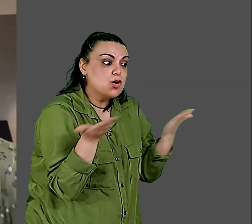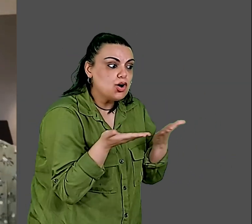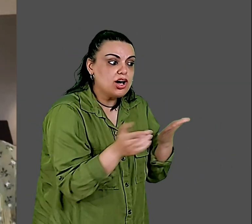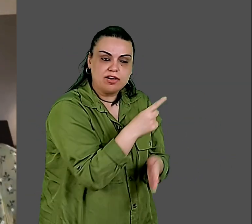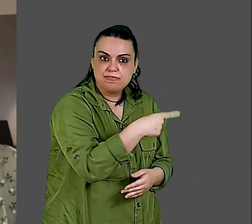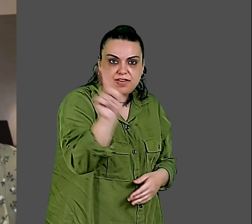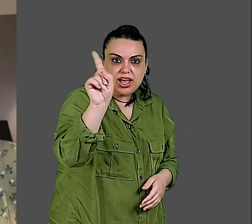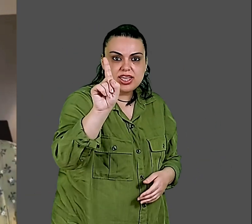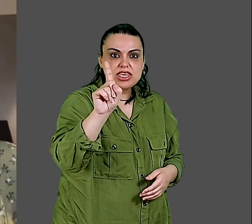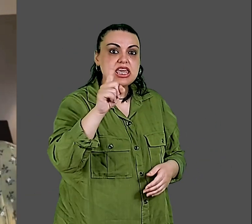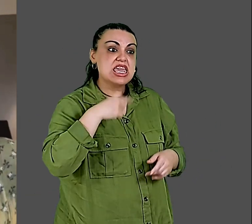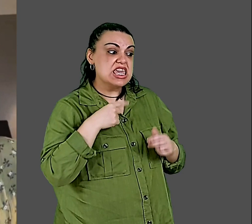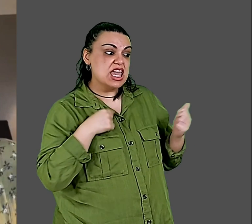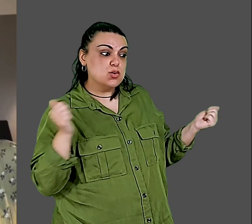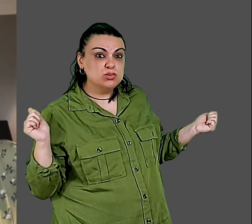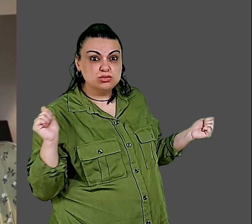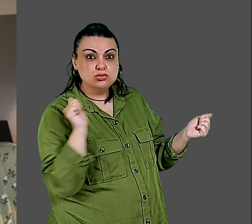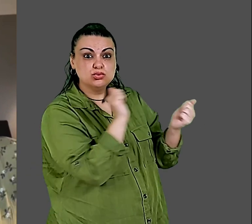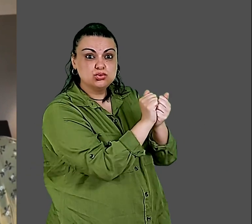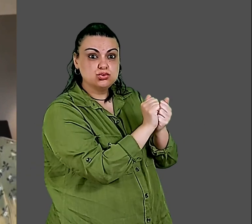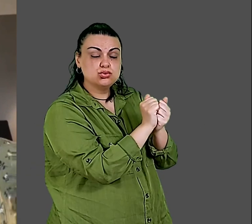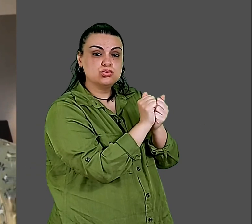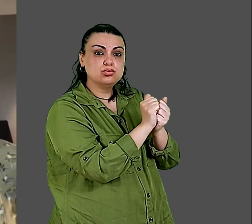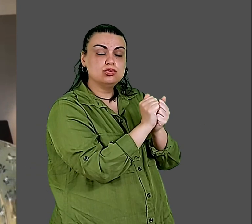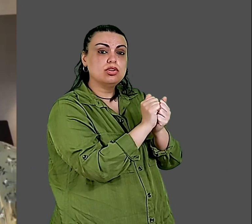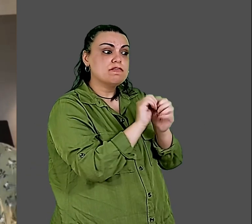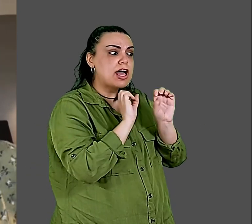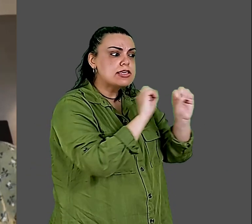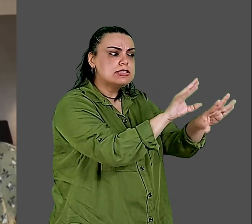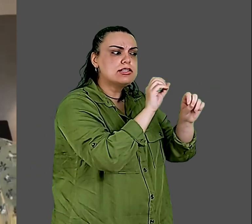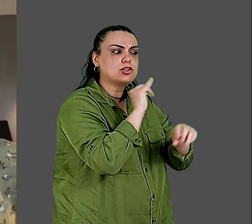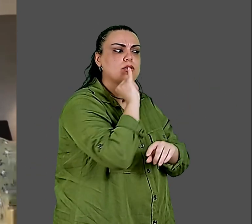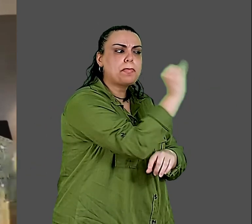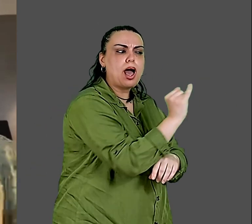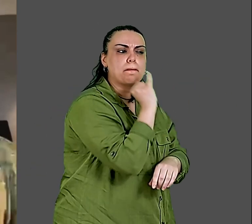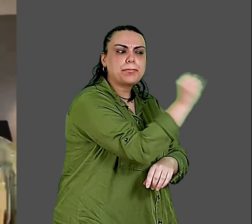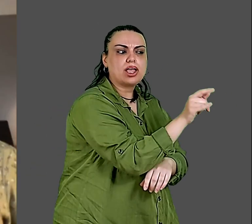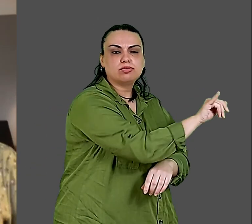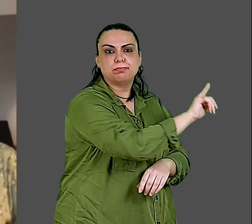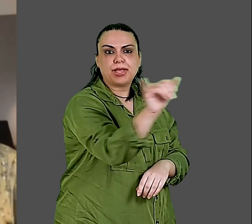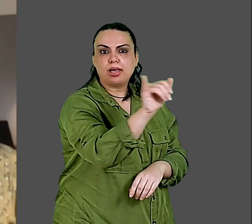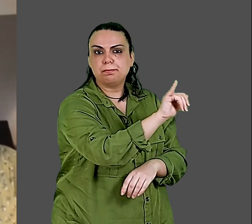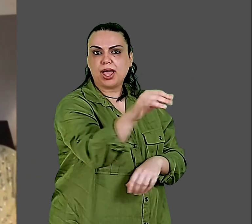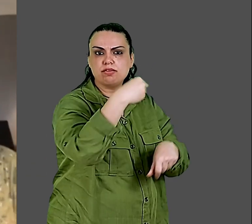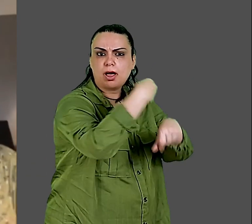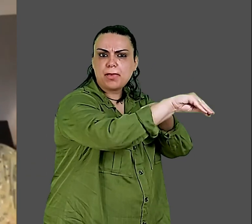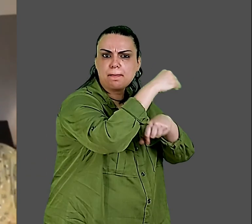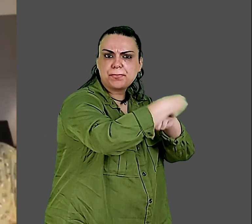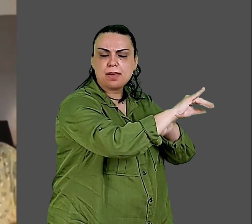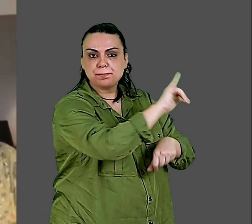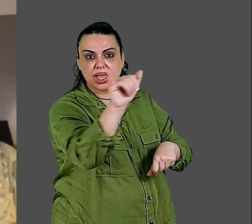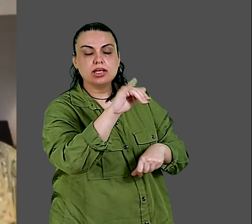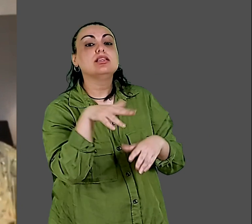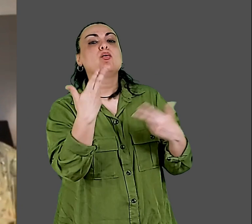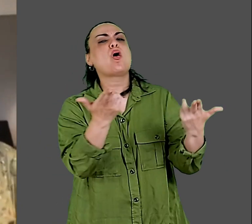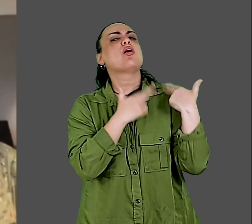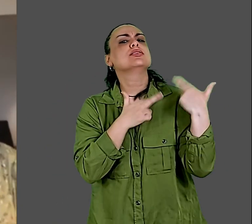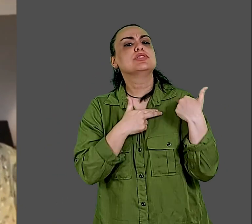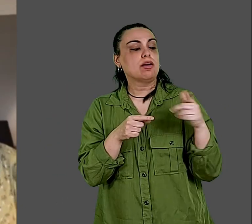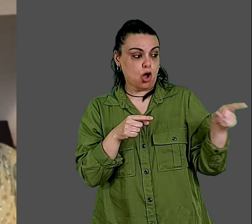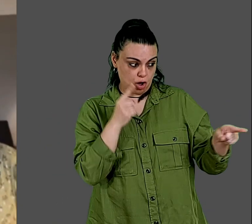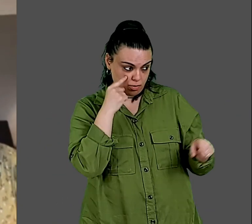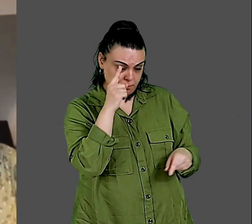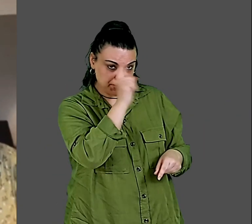pois, agora. E eu serei na tua boca e te ensinarei. Então, qual é a missão, Moisés? Voltar para o Egito.